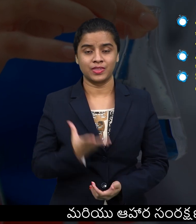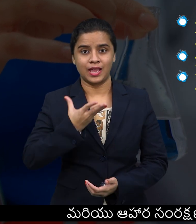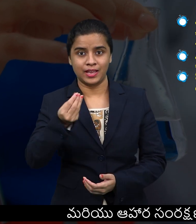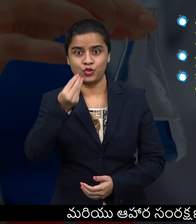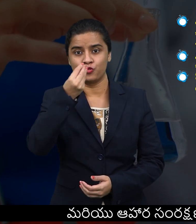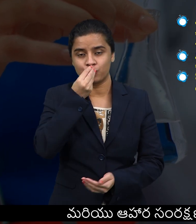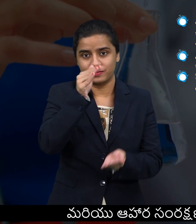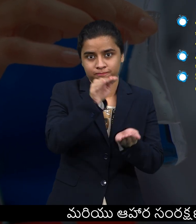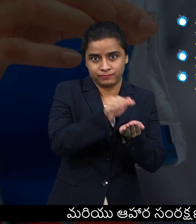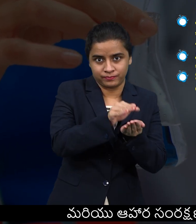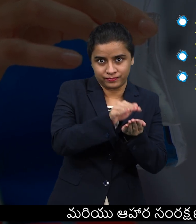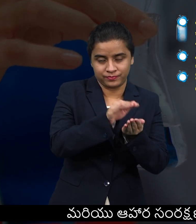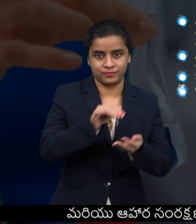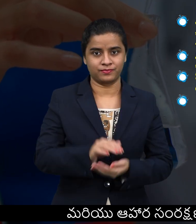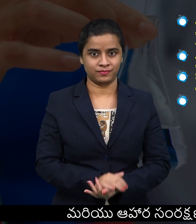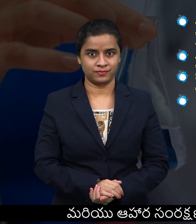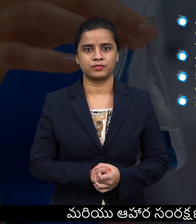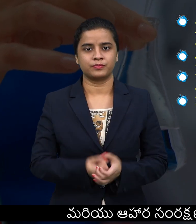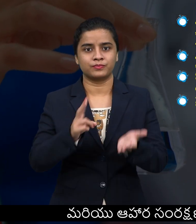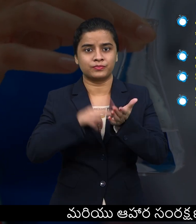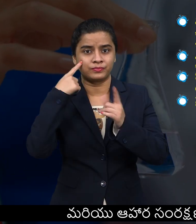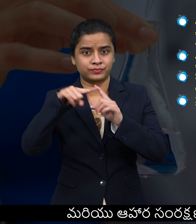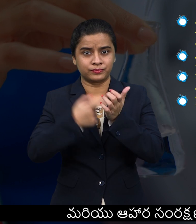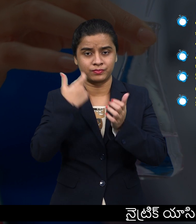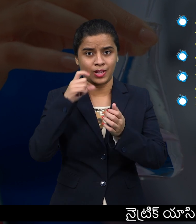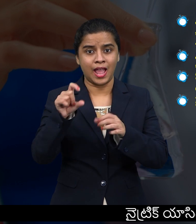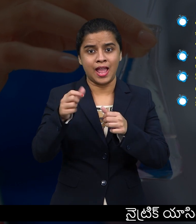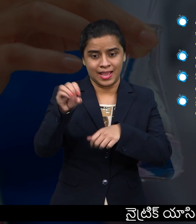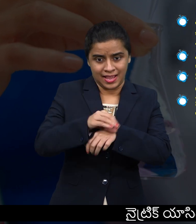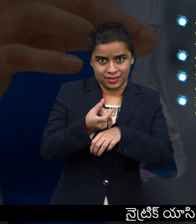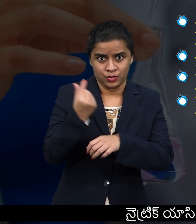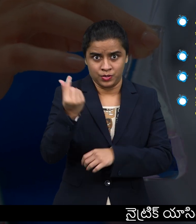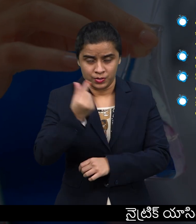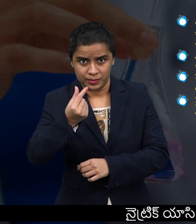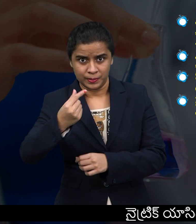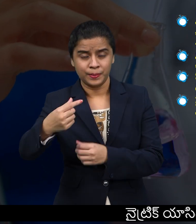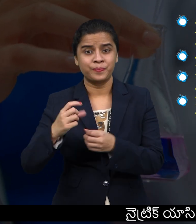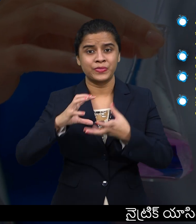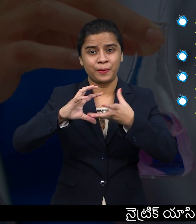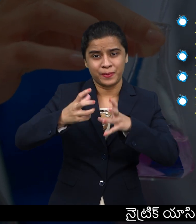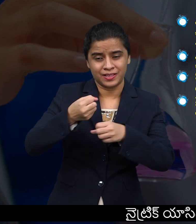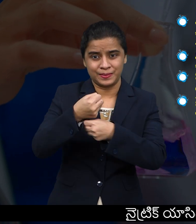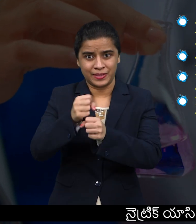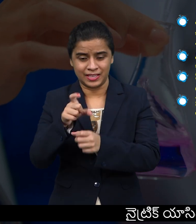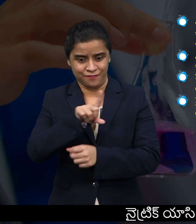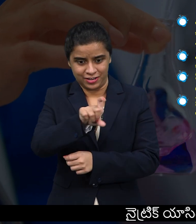మరియు ఆహార సంరక్షణకారిగా ఉపయోగించబడుతుంది. నైట్రిక్ యాసిడ్ ఎరువులు,